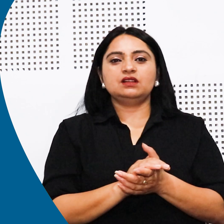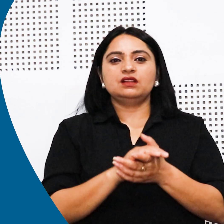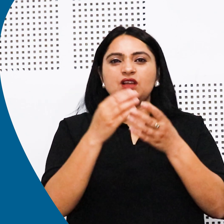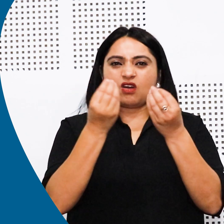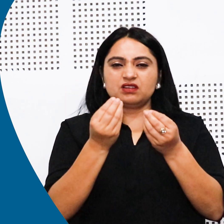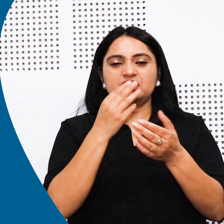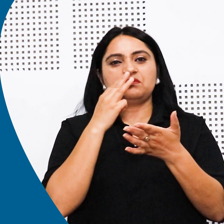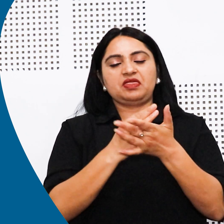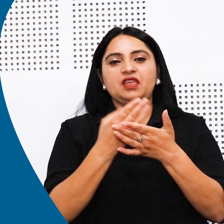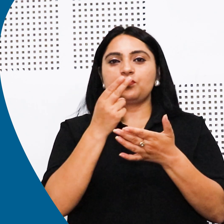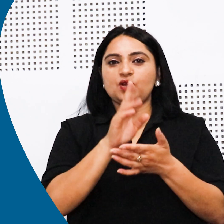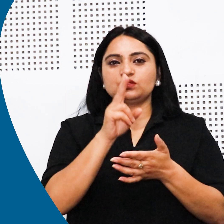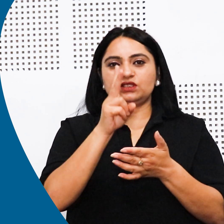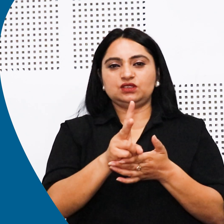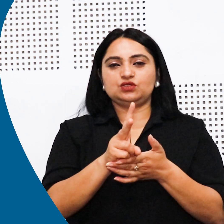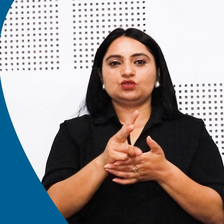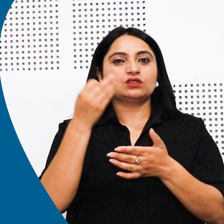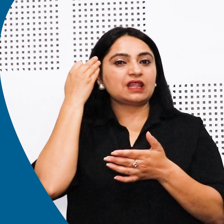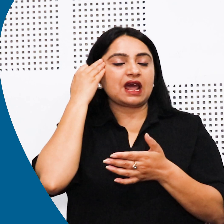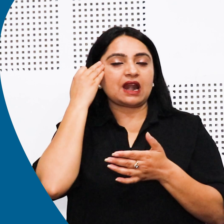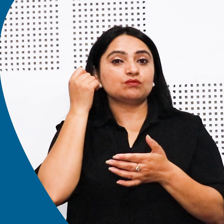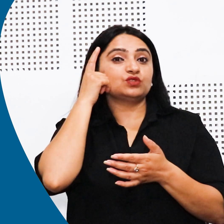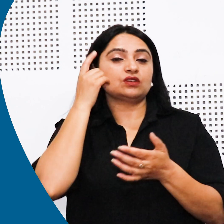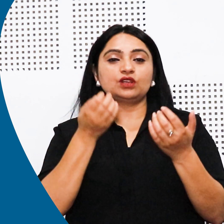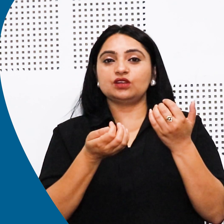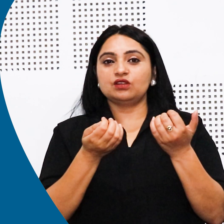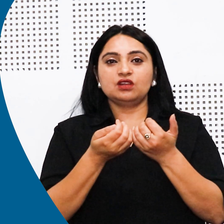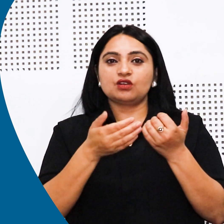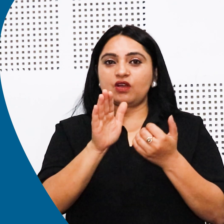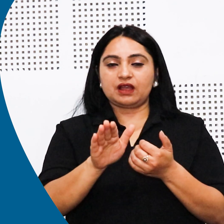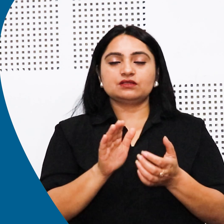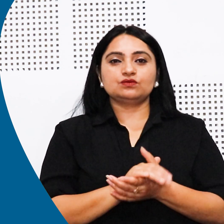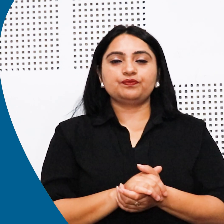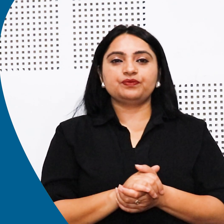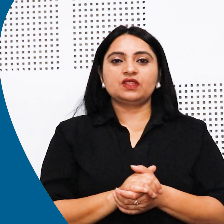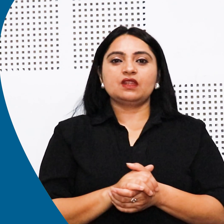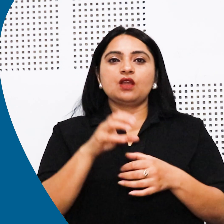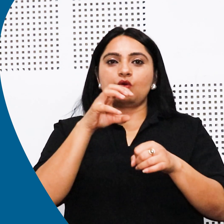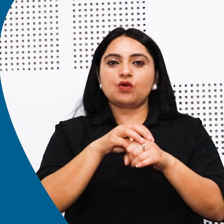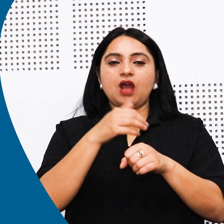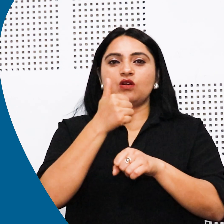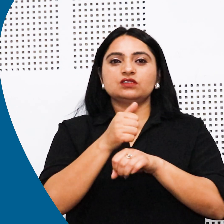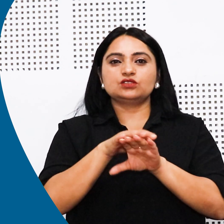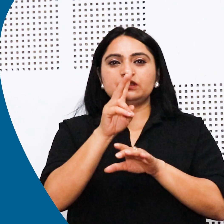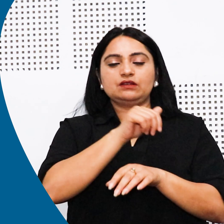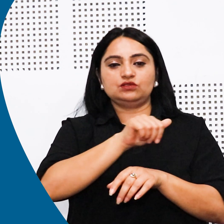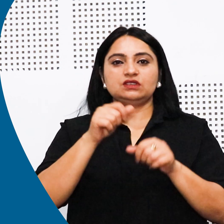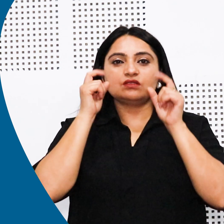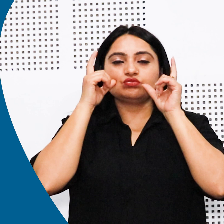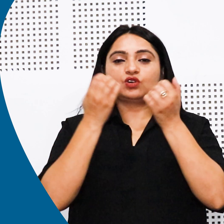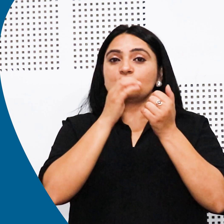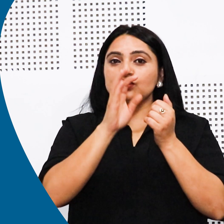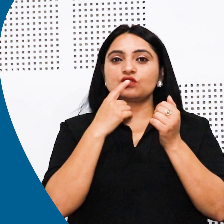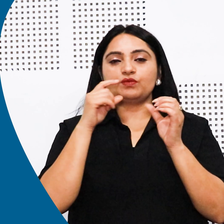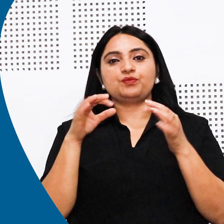मात्रामा भइरहेका छन्। अब यसको अवधारणा चाहिँ हामीले बुझाउँदै गएका छौँ। अब विशेष गरी त यो वडा अध्यक्षहरूकै उसमा पर्छ। वडा अध्यक्षहरूले त्यहाँका जनतालाई सचेत गराउन सक्नुभयो भने